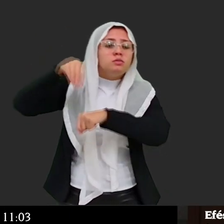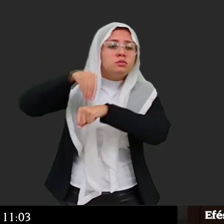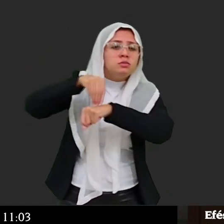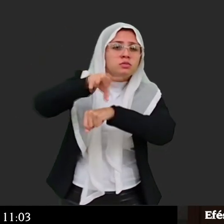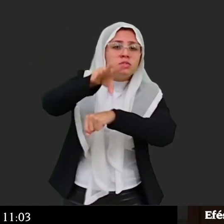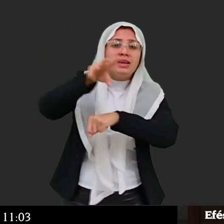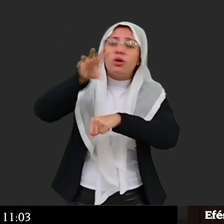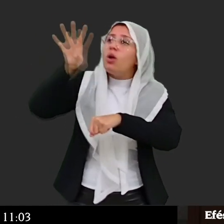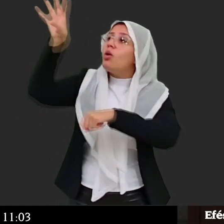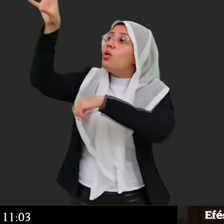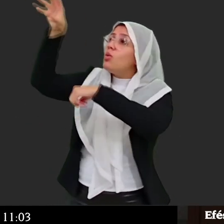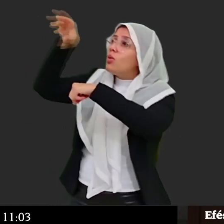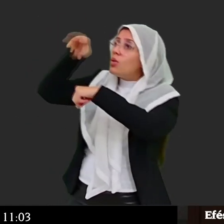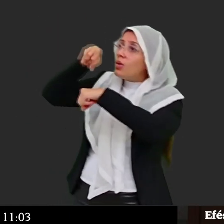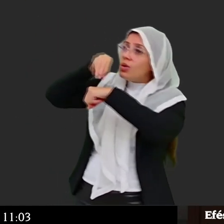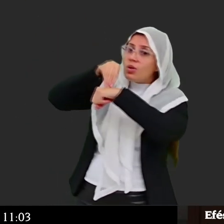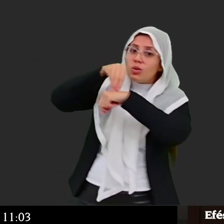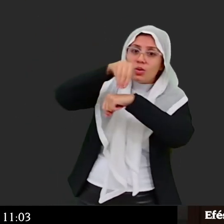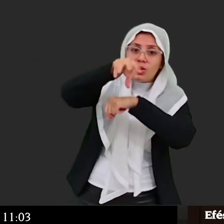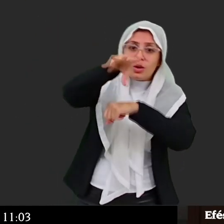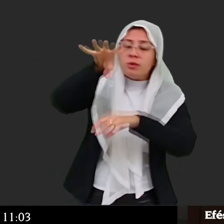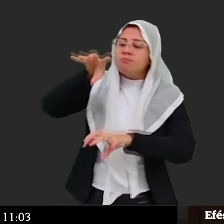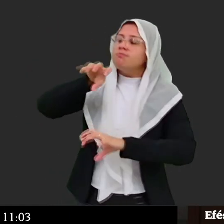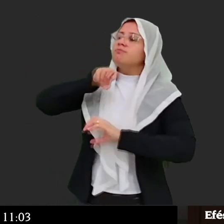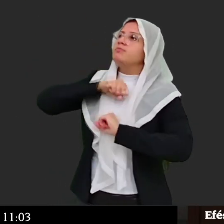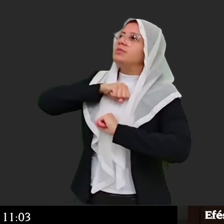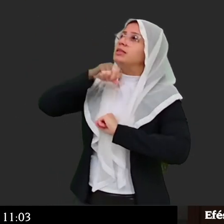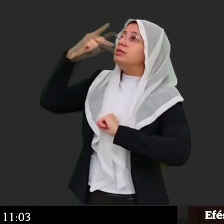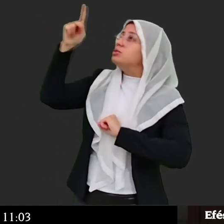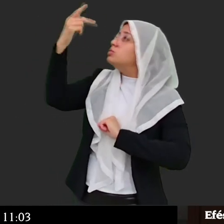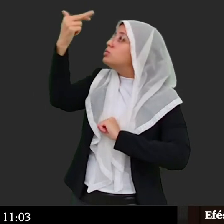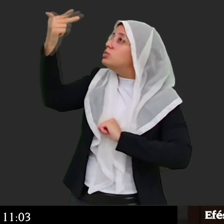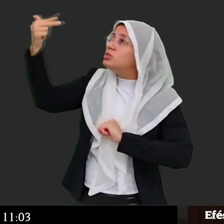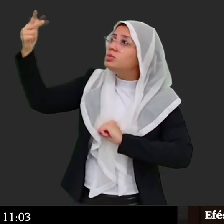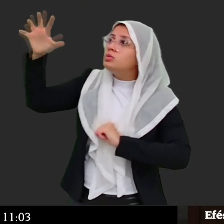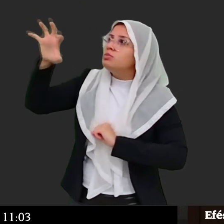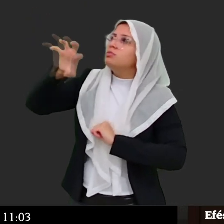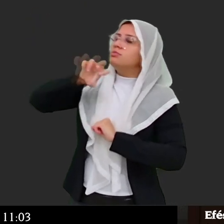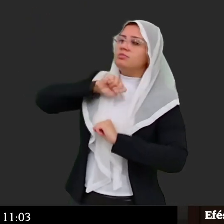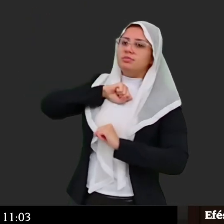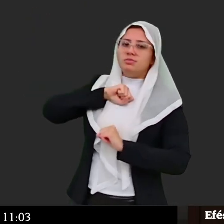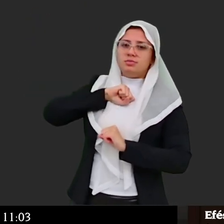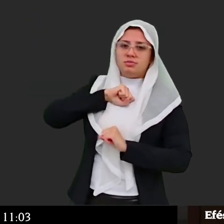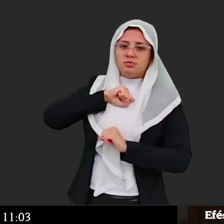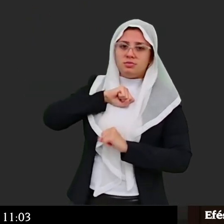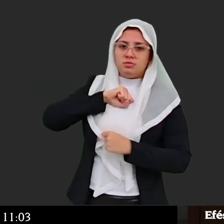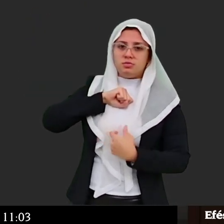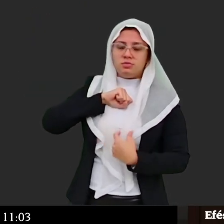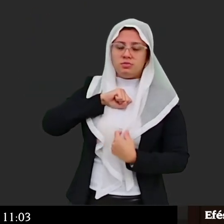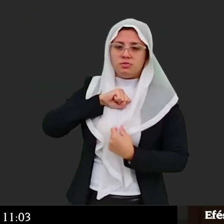Cristo. De maneira que, deixando entrar dentro de nós